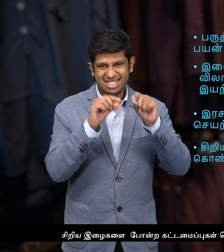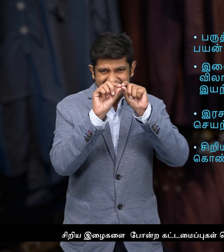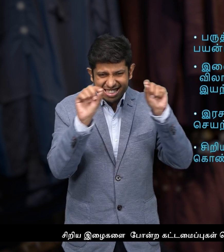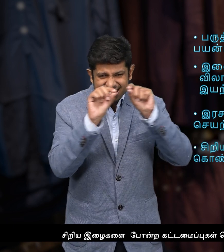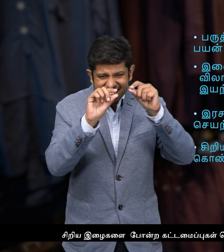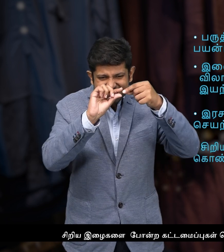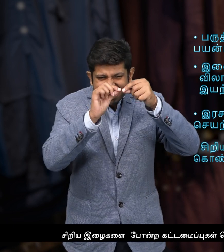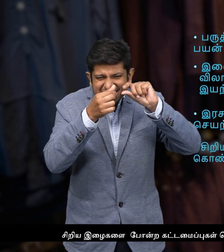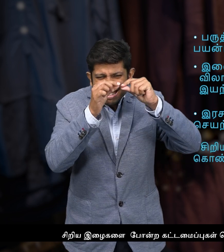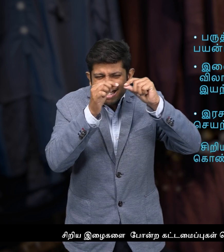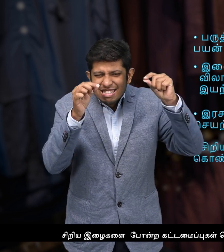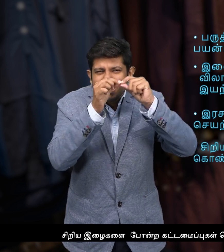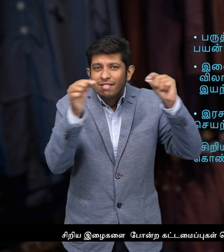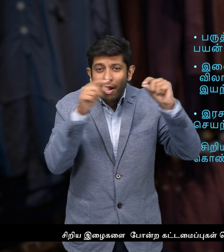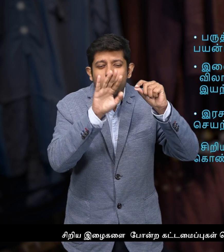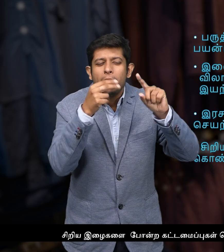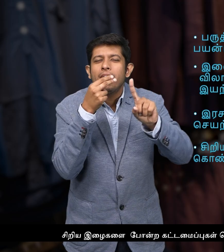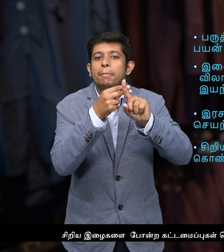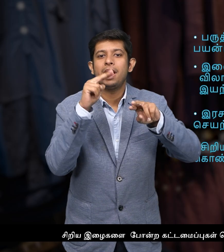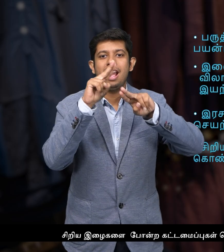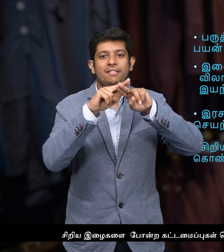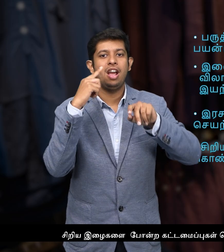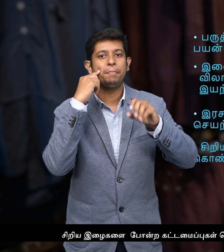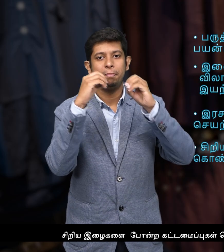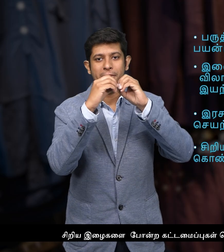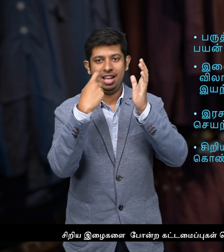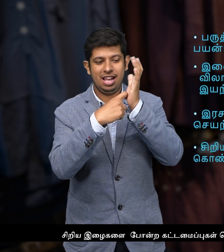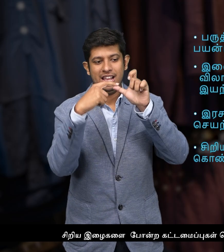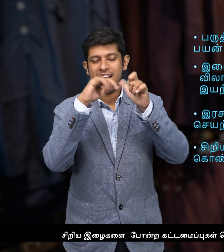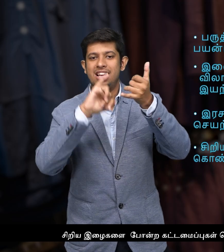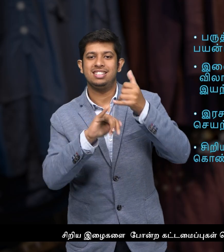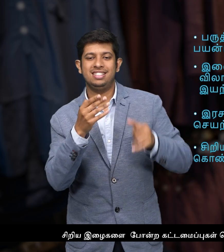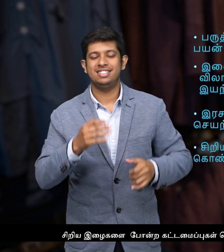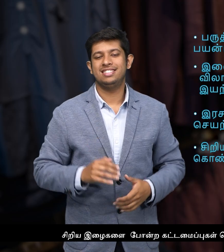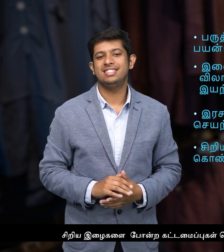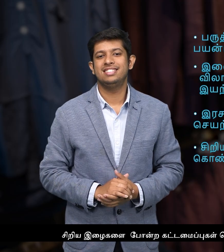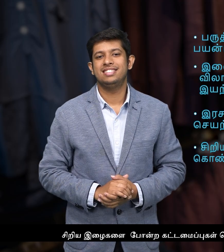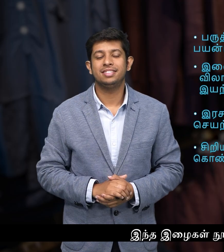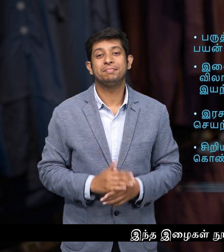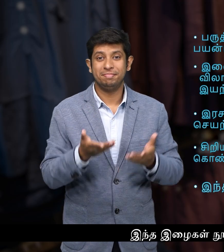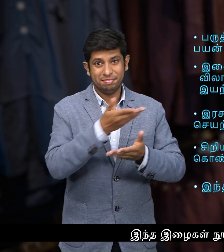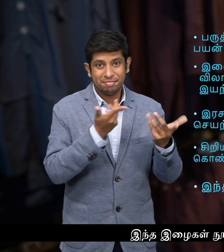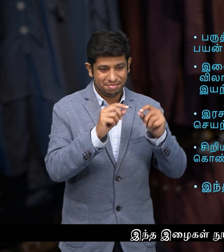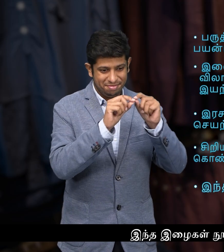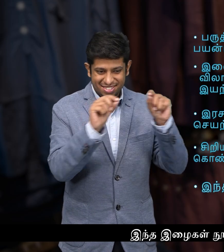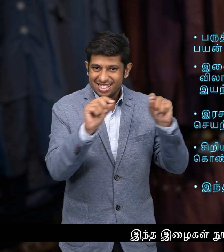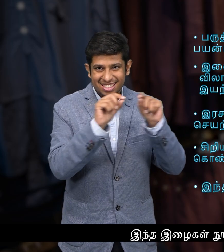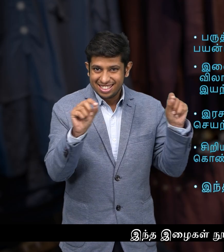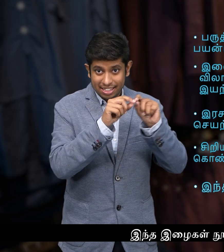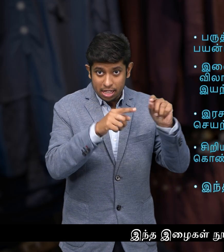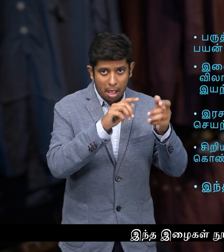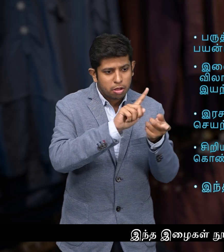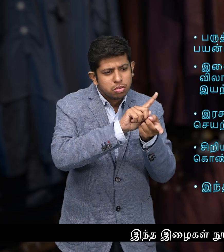சிறிய இழைகளை போன்ற கட்டமைப்புகள் கொண்டவற்றை இழைகள் என்று அழைக்கப்படுகின்றன. இந்த இழைகள்